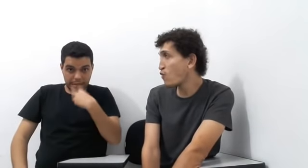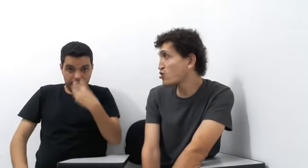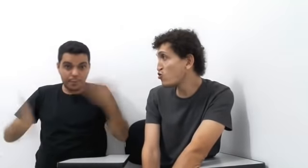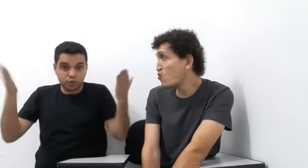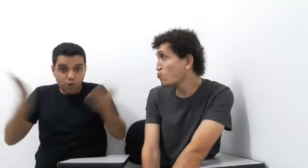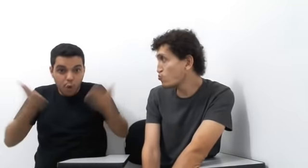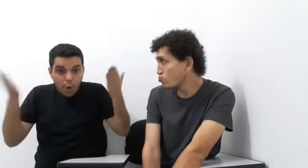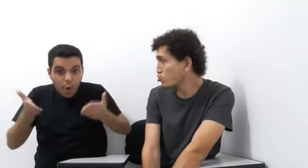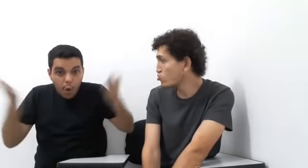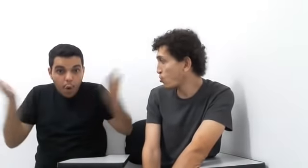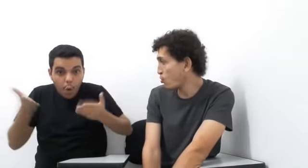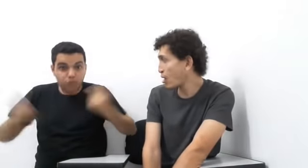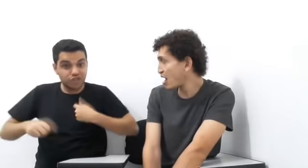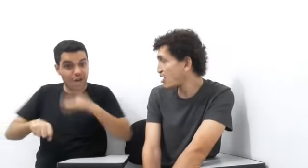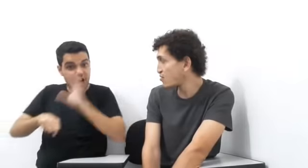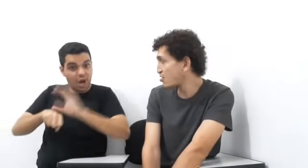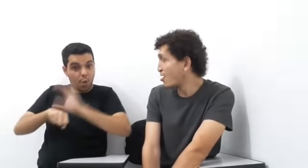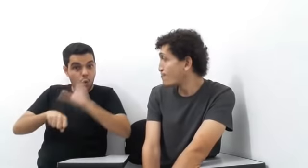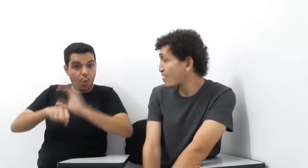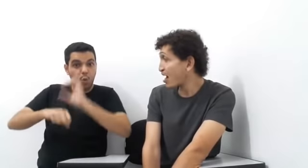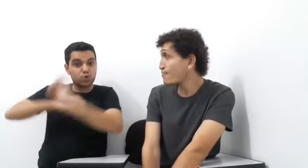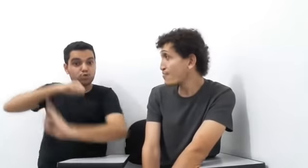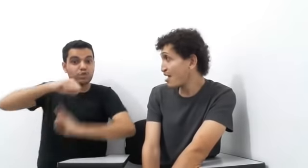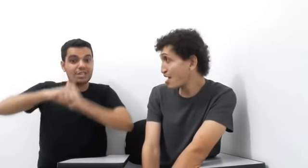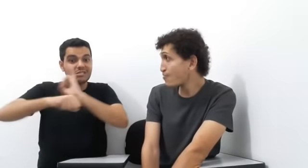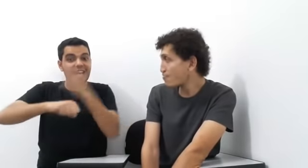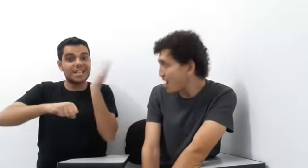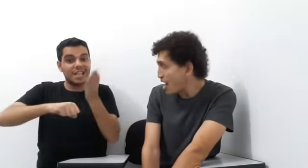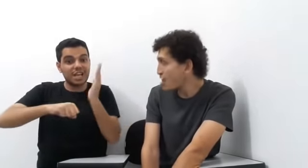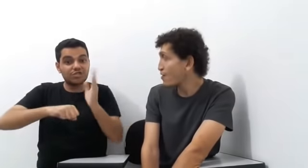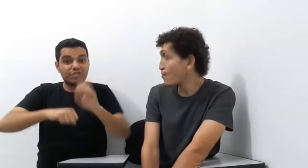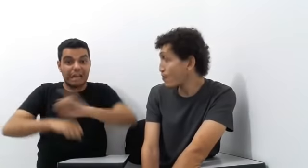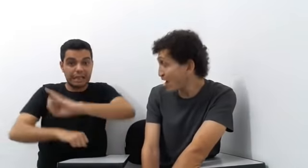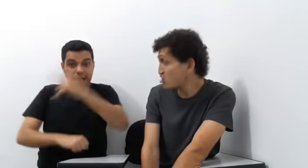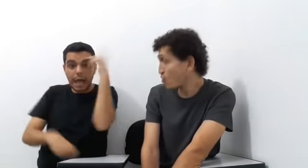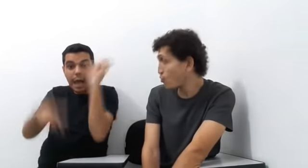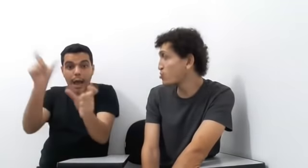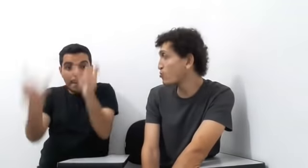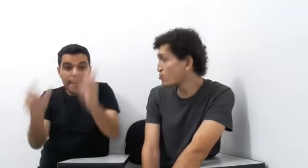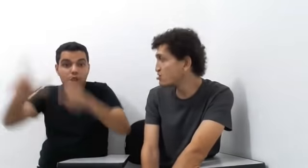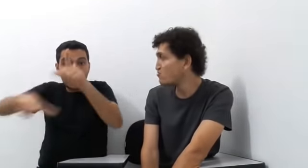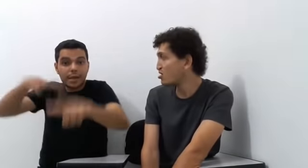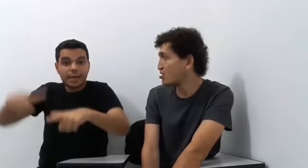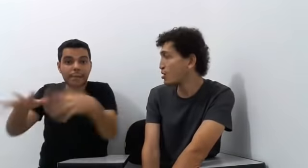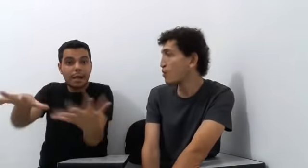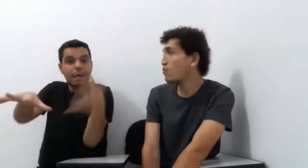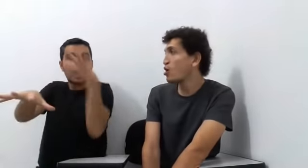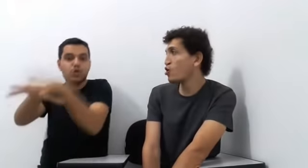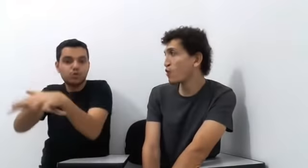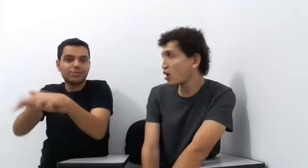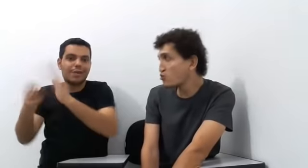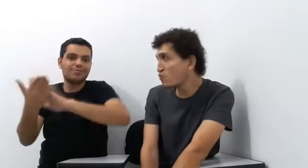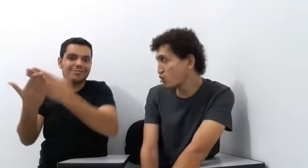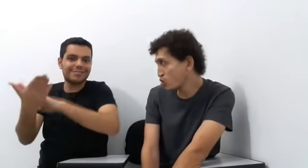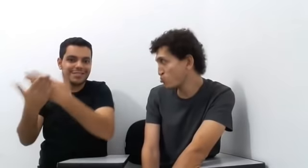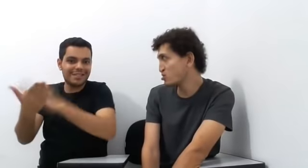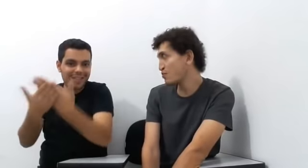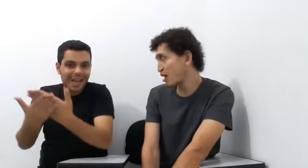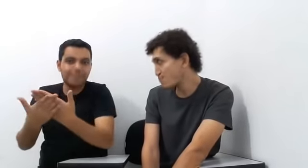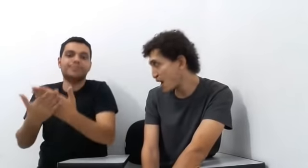eu dou curso online para quem trabalha na escola inclusiva. Então, eu ajudo pessoas que trabalham